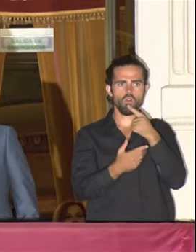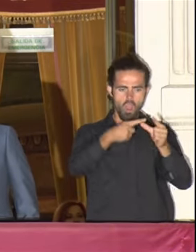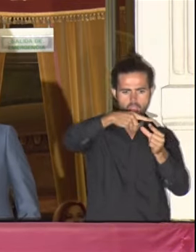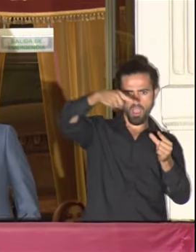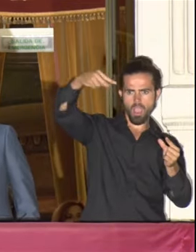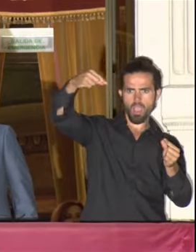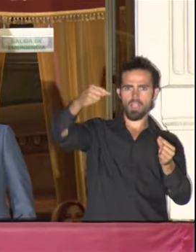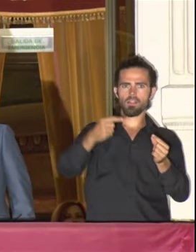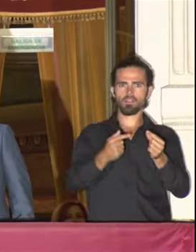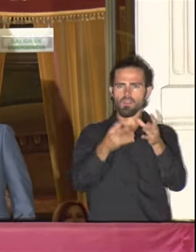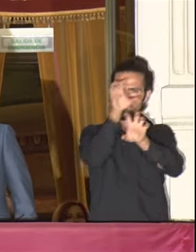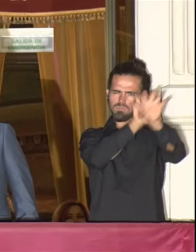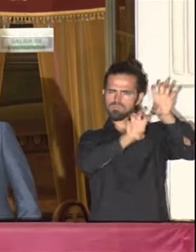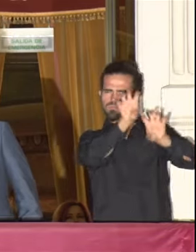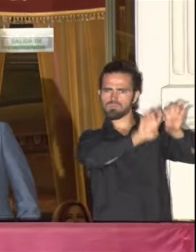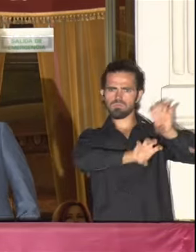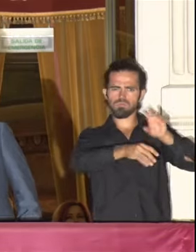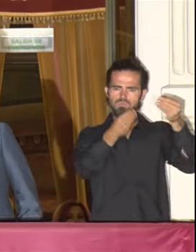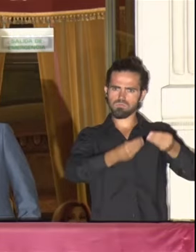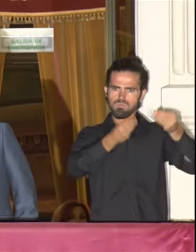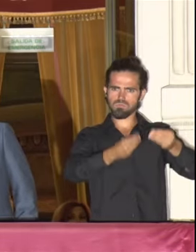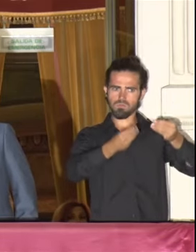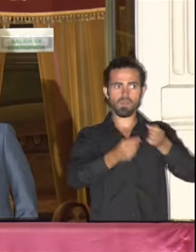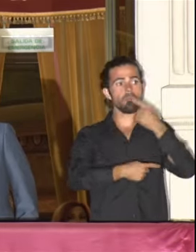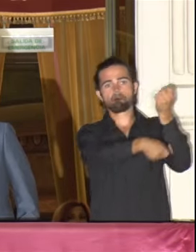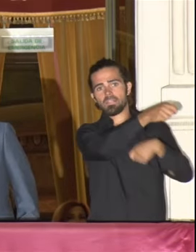personal con dinero, ricos.